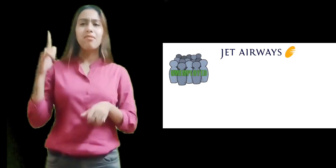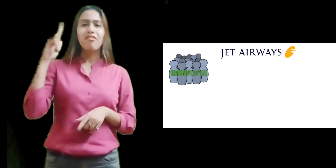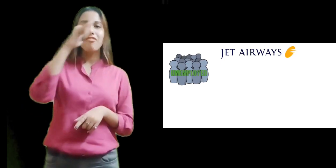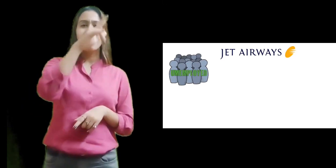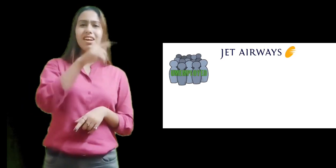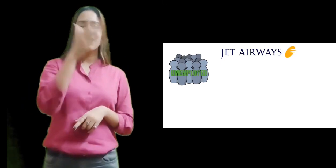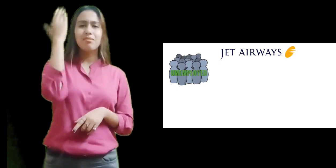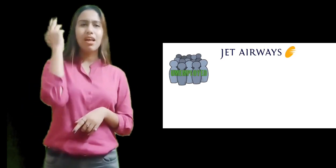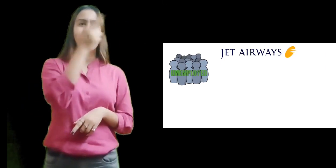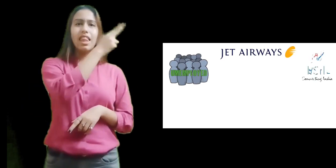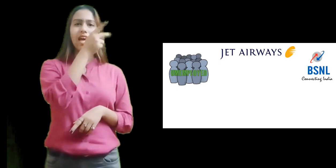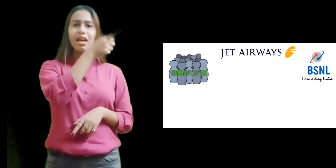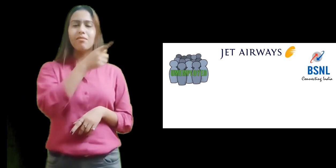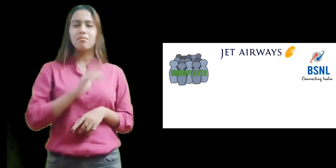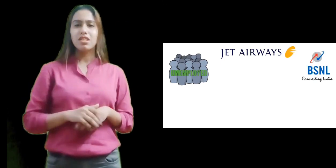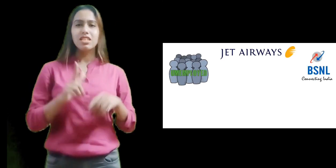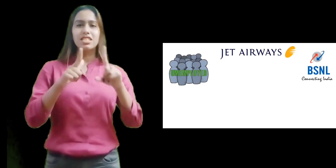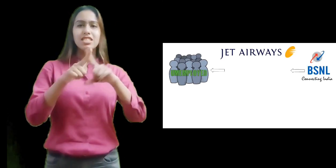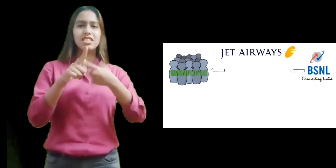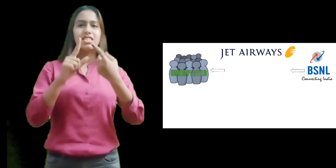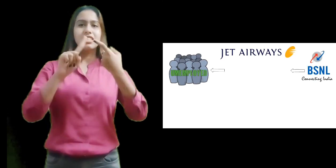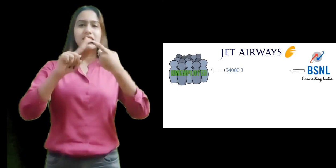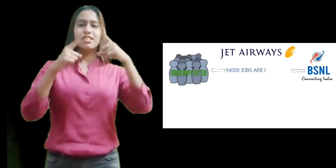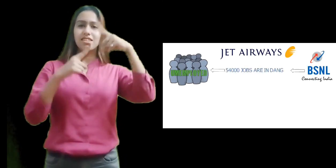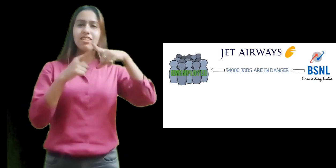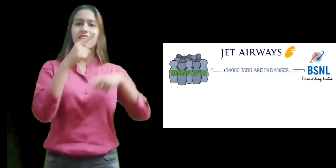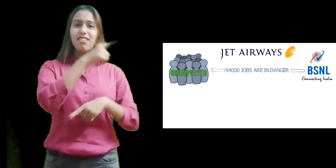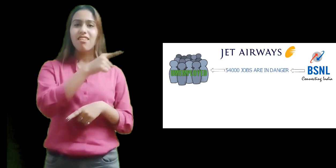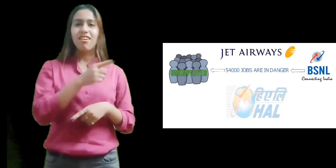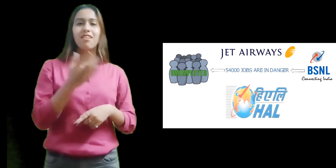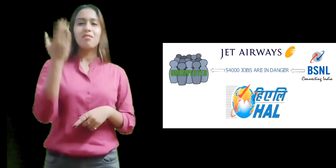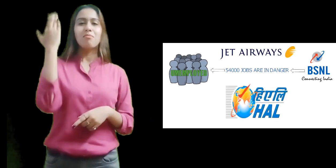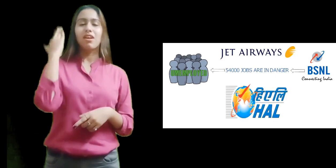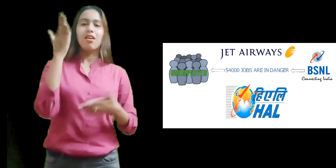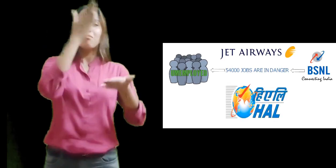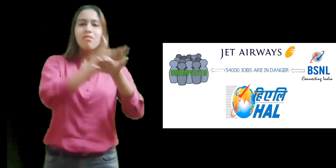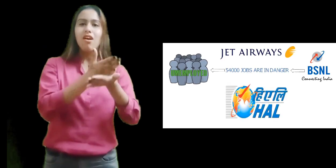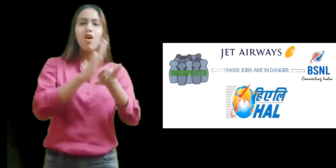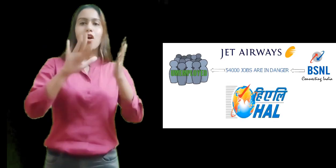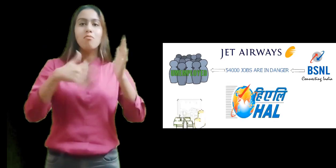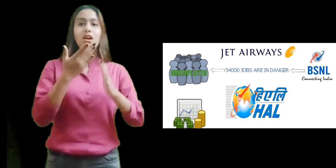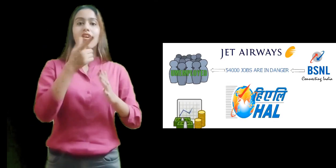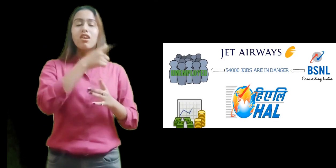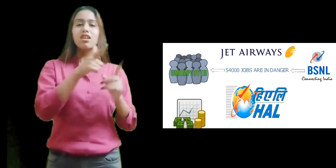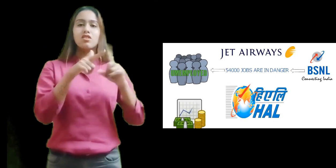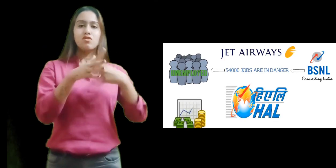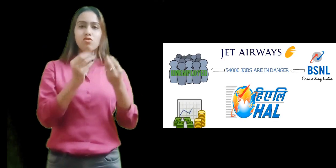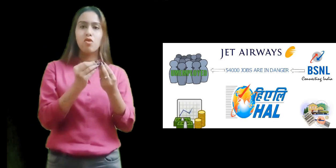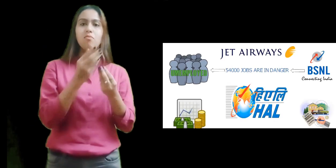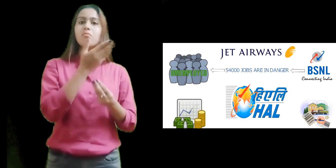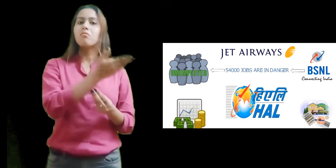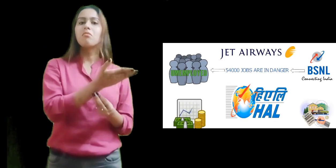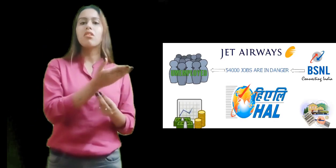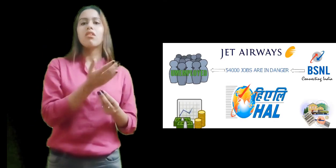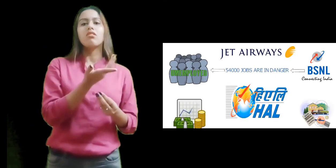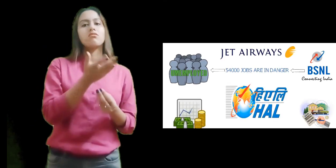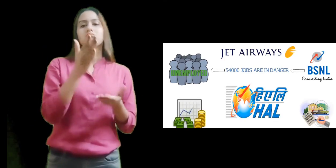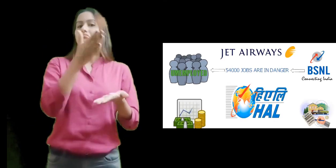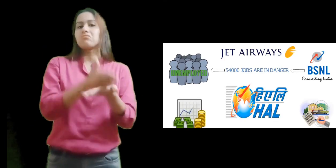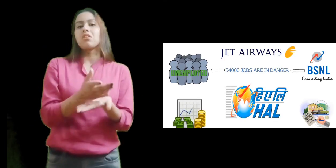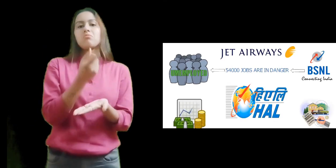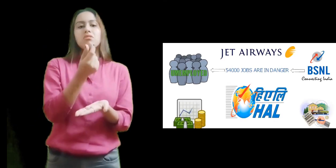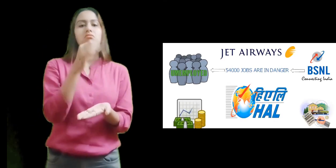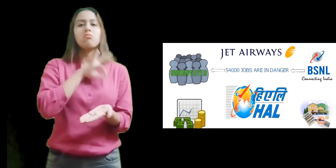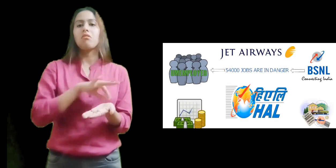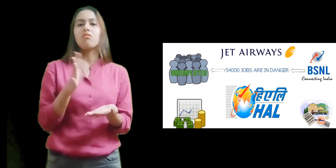से BSNL में 54,000 जॉब्स खतरे में हैं। वहीं HAL ने अपने एम्प्लॉइज की सैलरी देने के लिए 1,000 करोड़ का लोन लिया